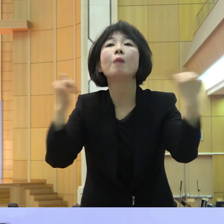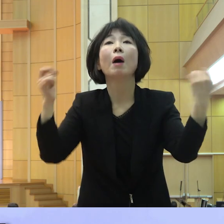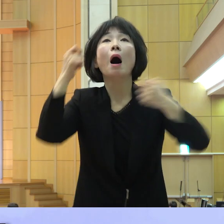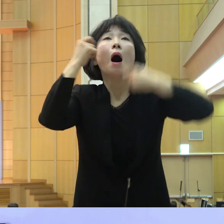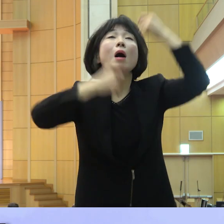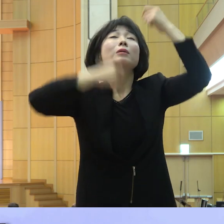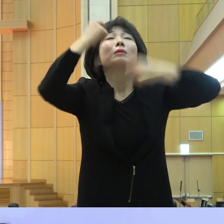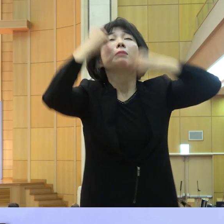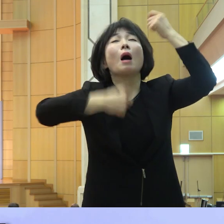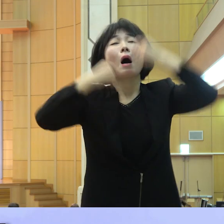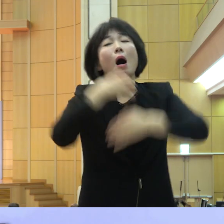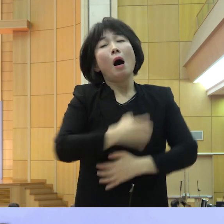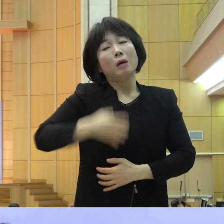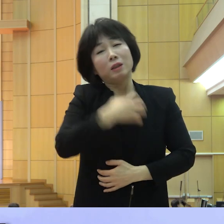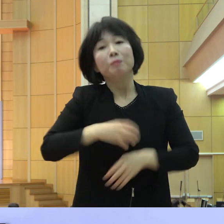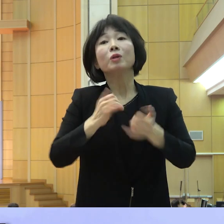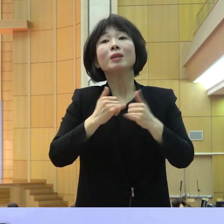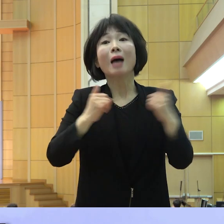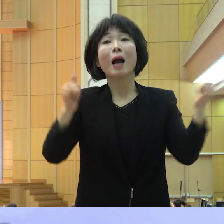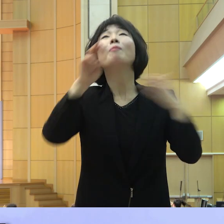곤고한 자 슬픈